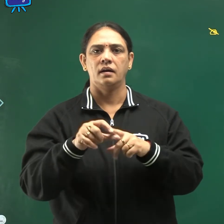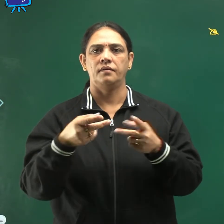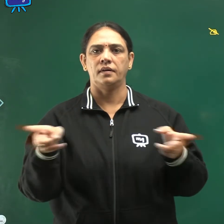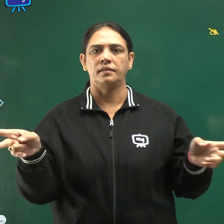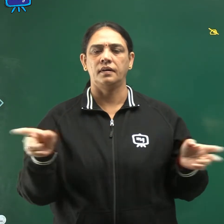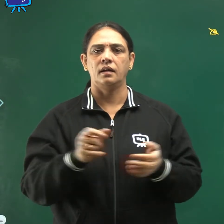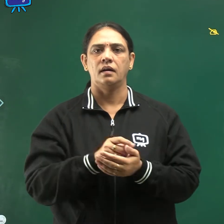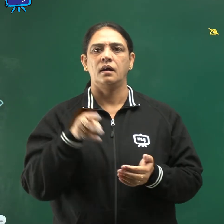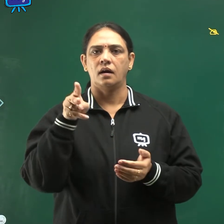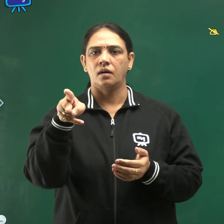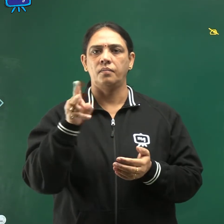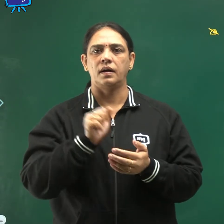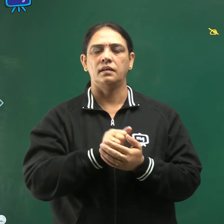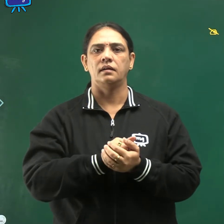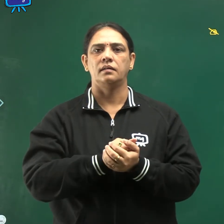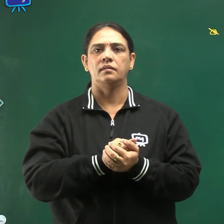अनुपात